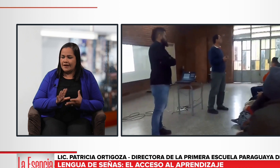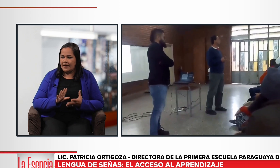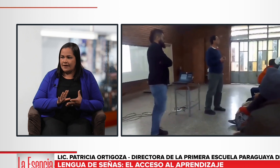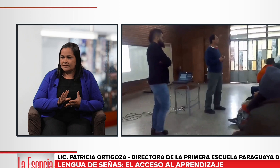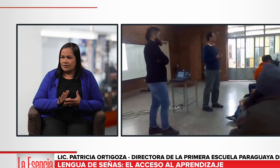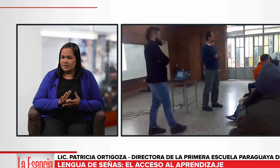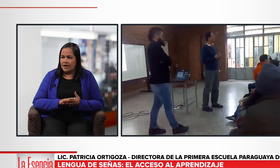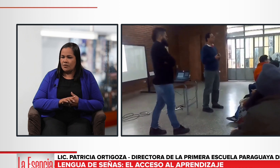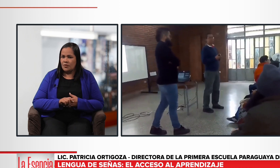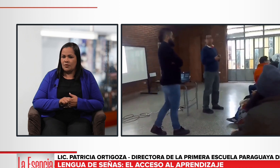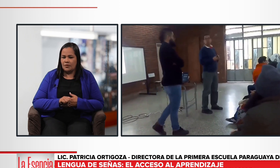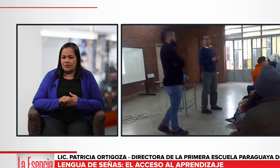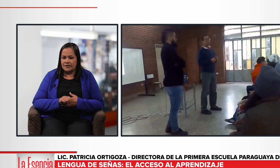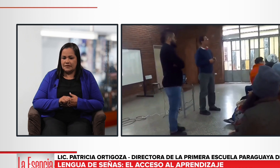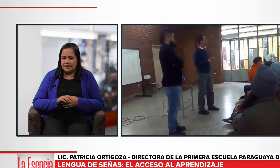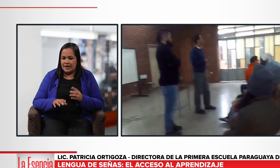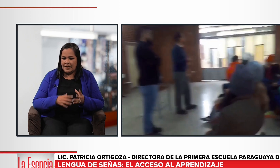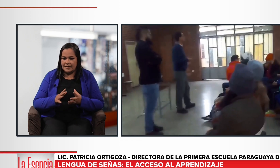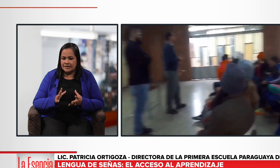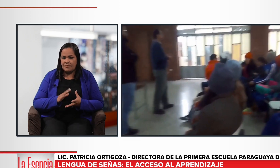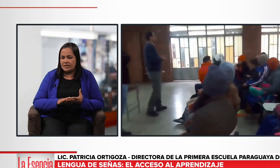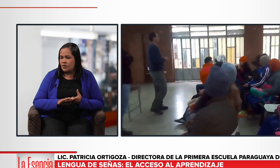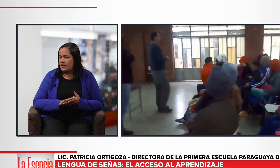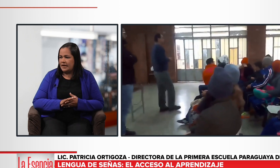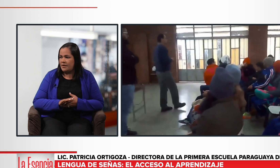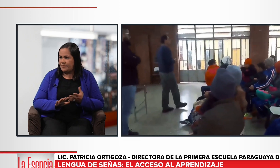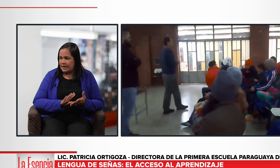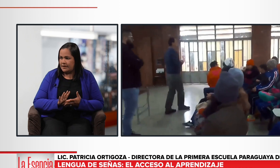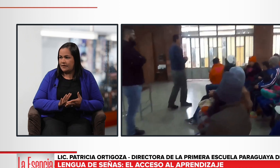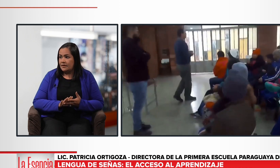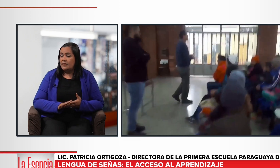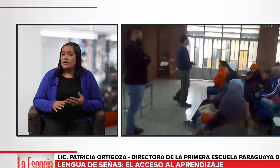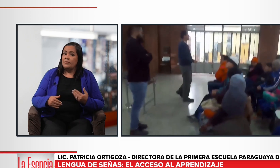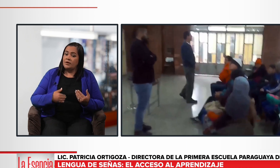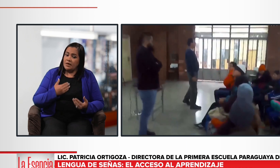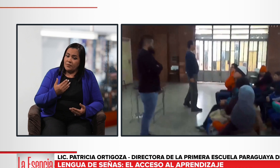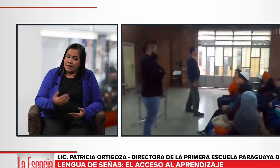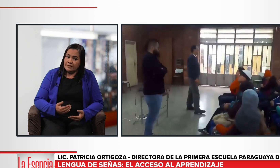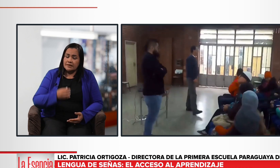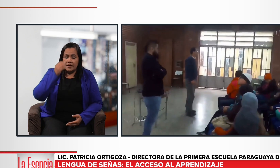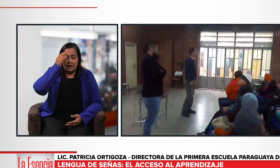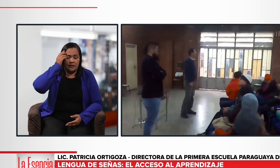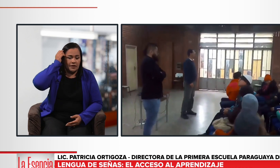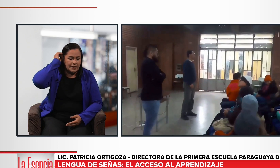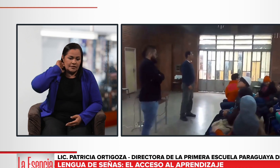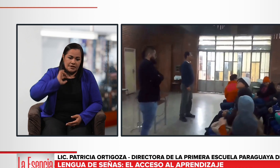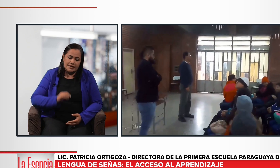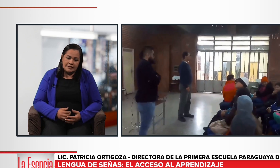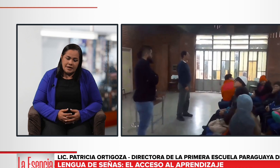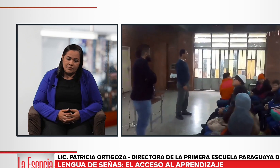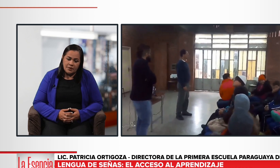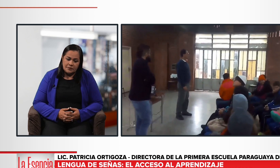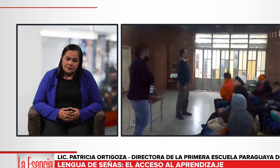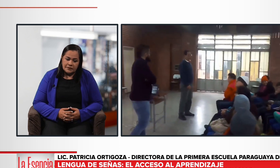naturales de la casa, o sea, como que en la casa aprendió de manera empírica. Pero después, con el correr